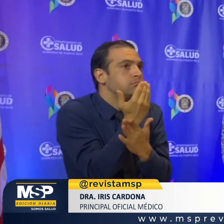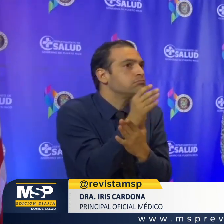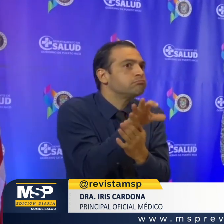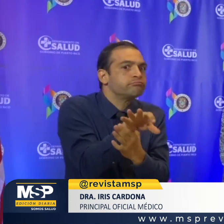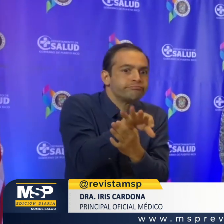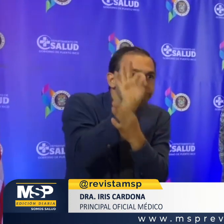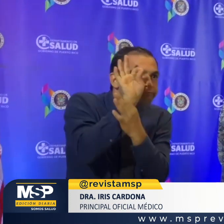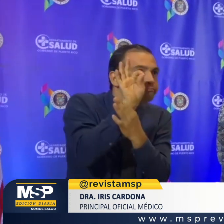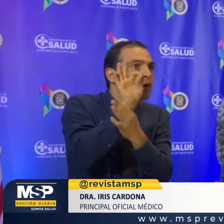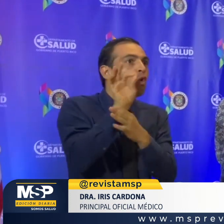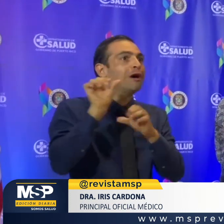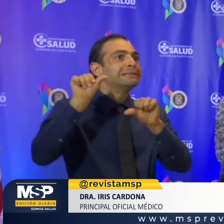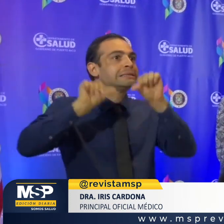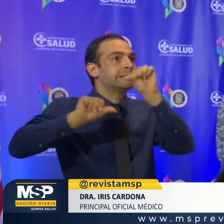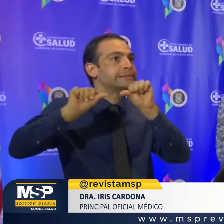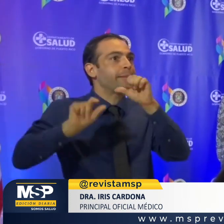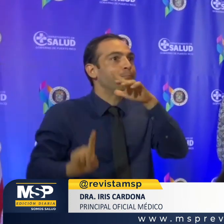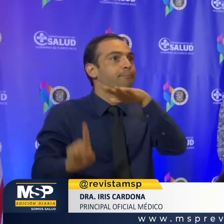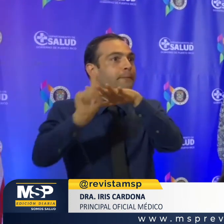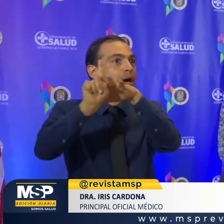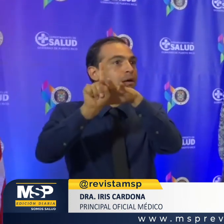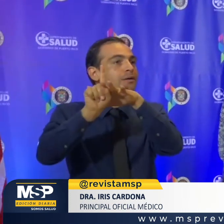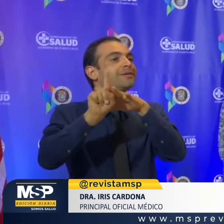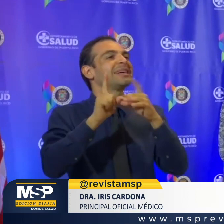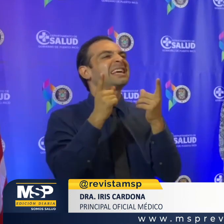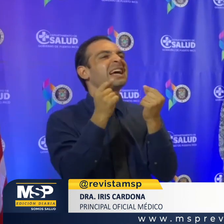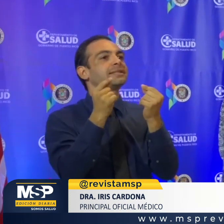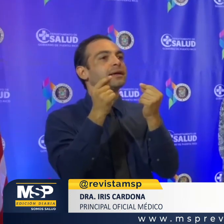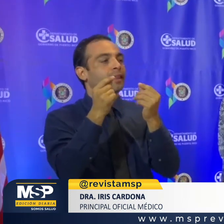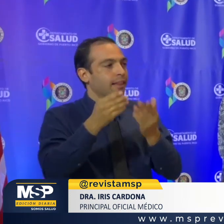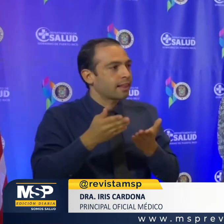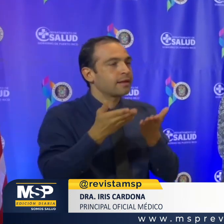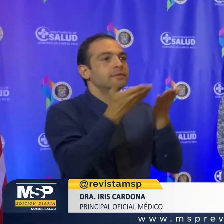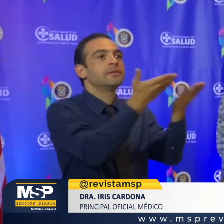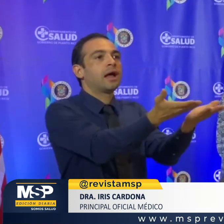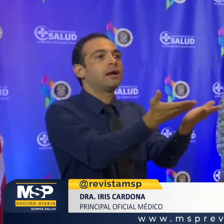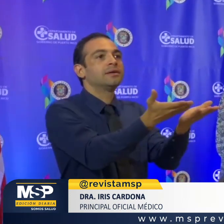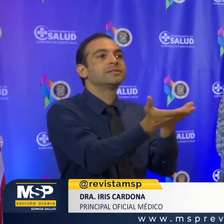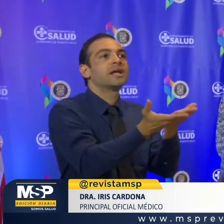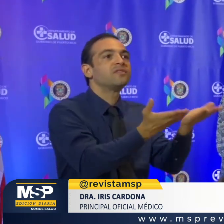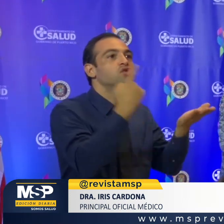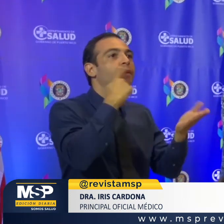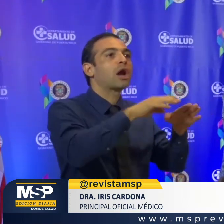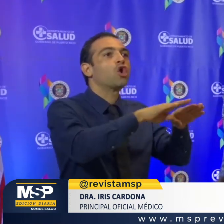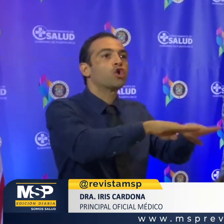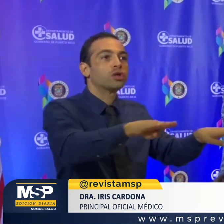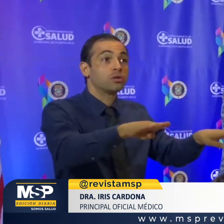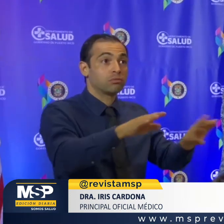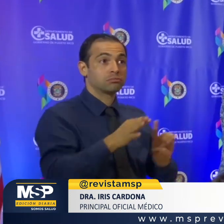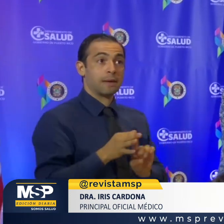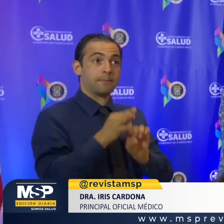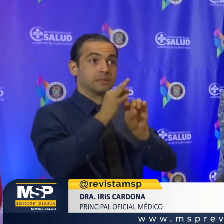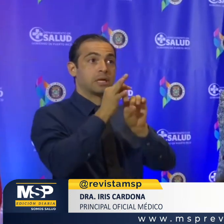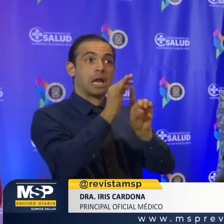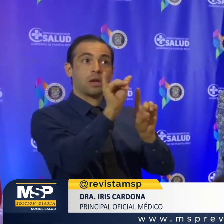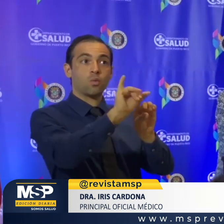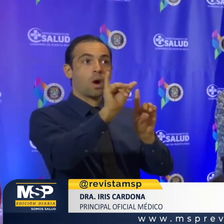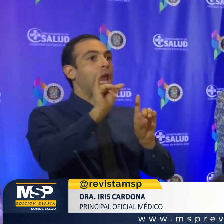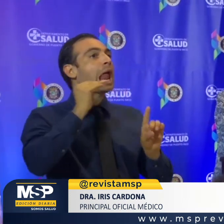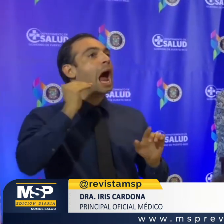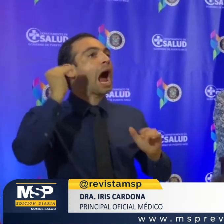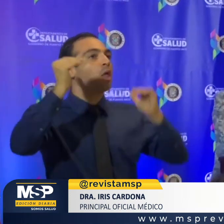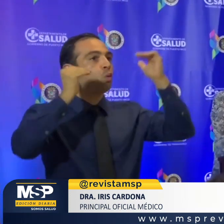descubierta o creada por la ciencia, ponerla al servicio principalmente de nuestros niños, pero también de la población adulta.